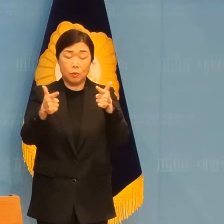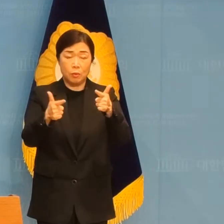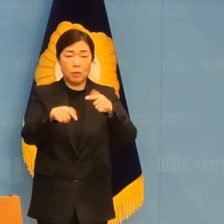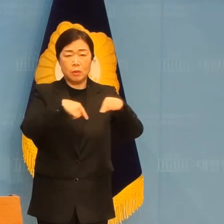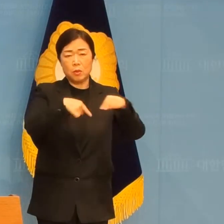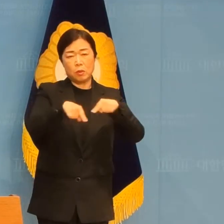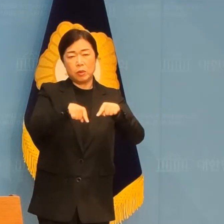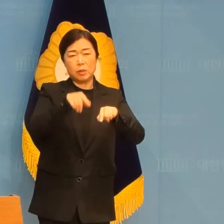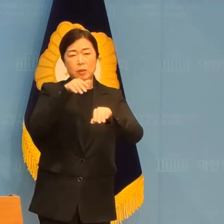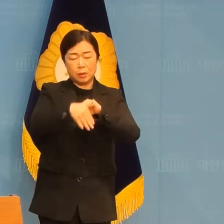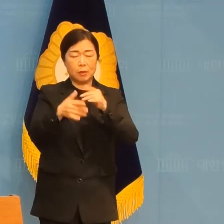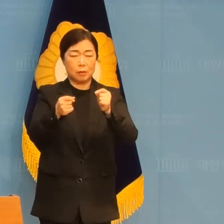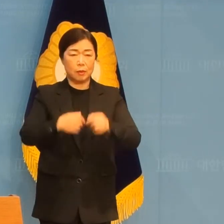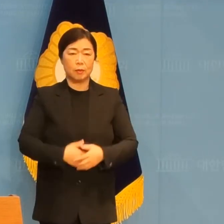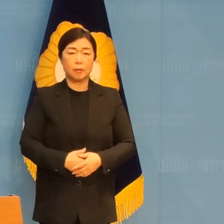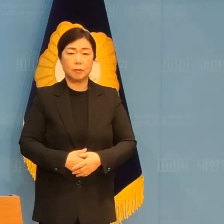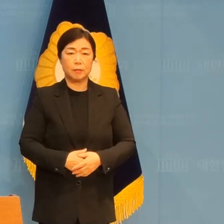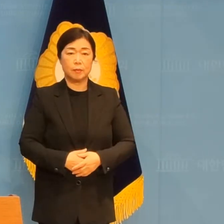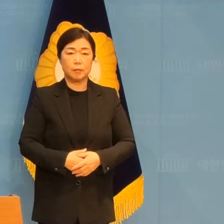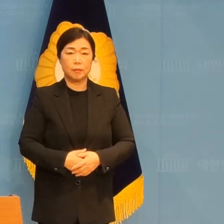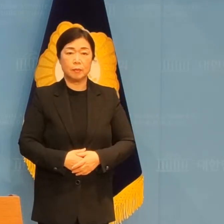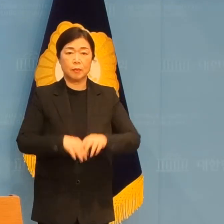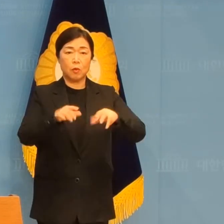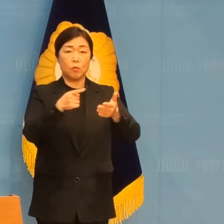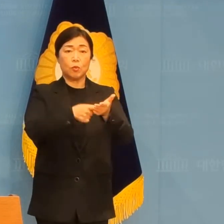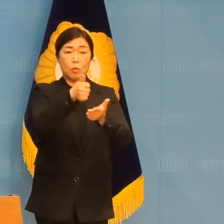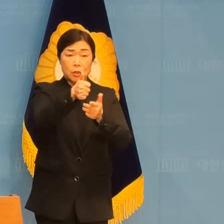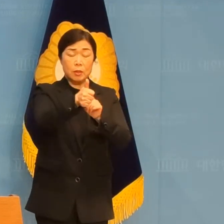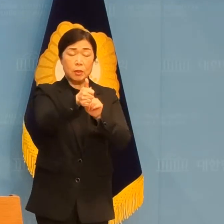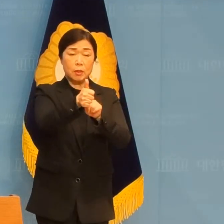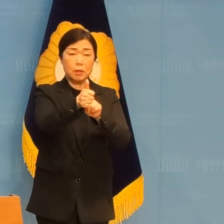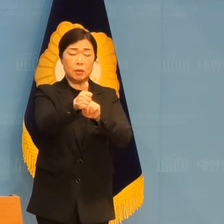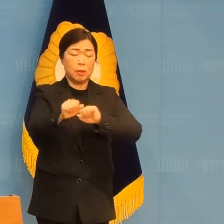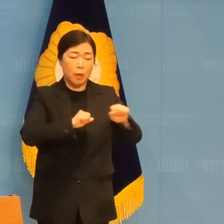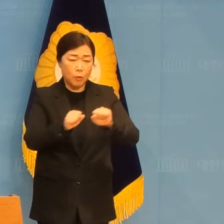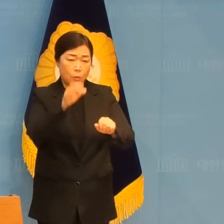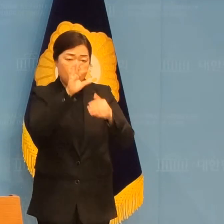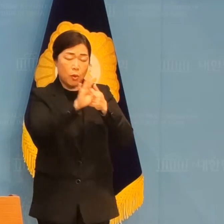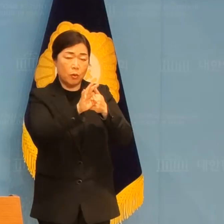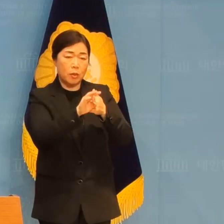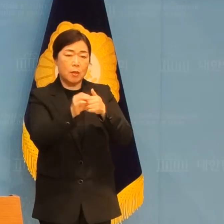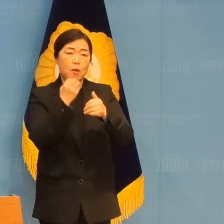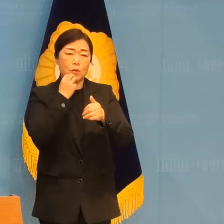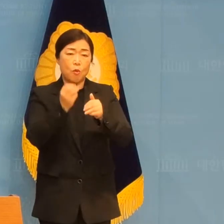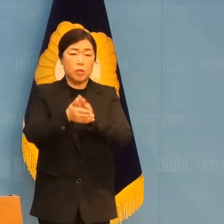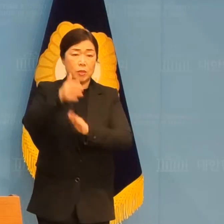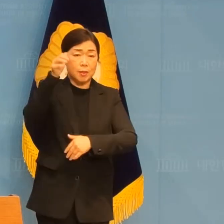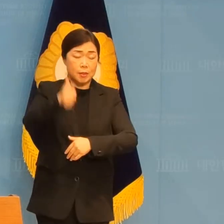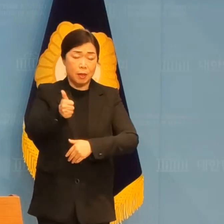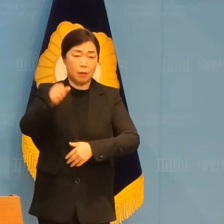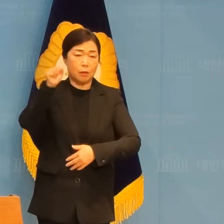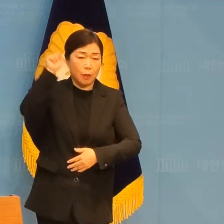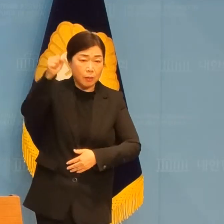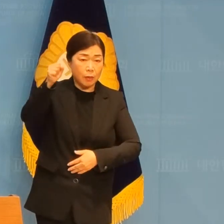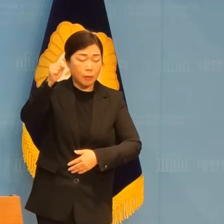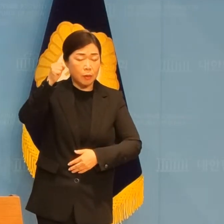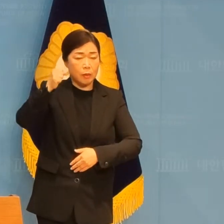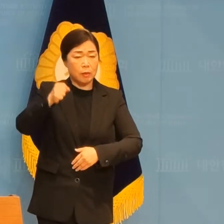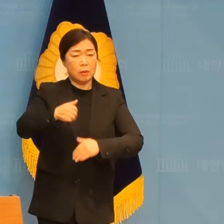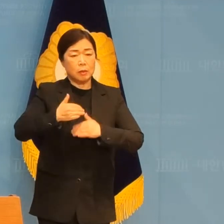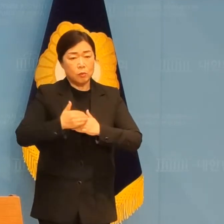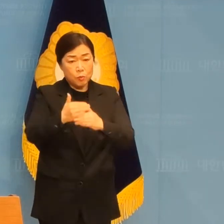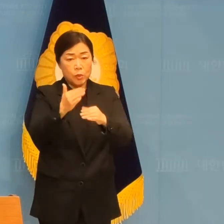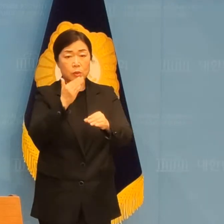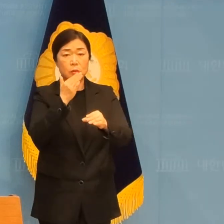총리직은 서울시장 예비 캠프가 아닙니다. 서울시 행정을 향한 공세를 계속할 생각이라면